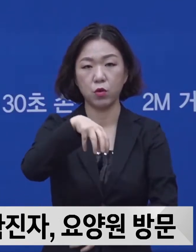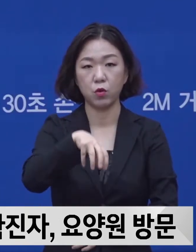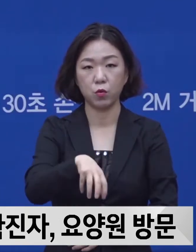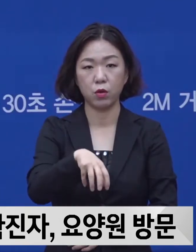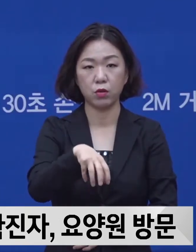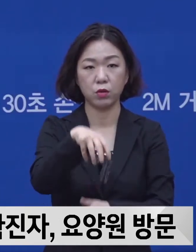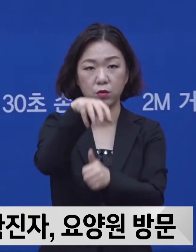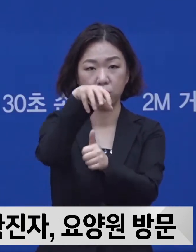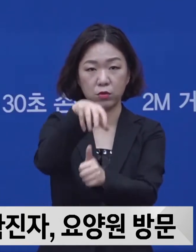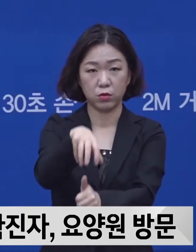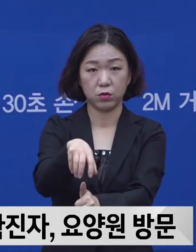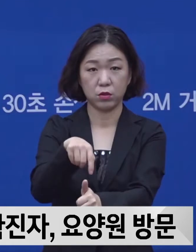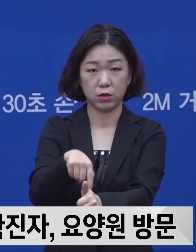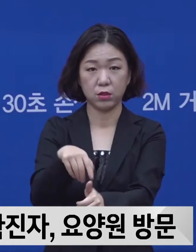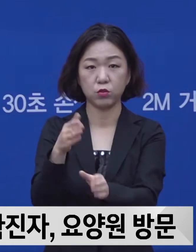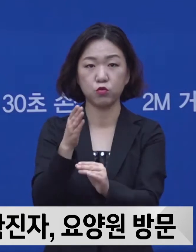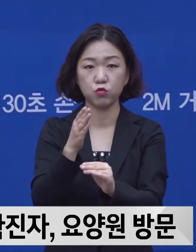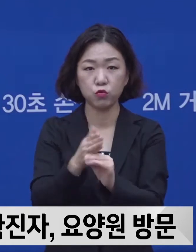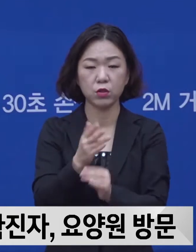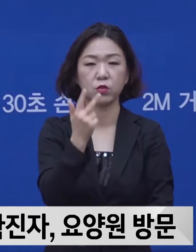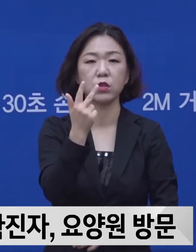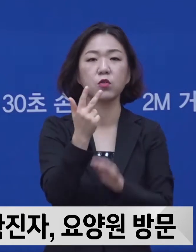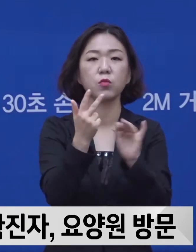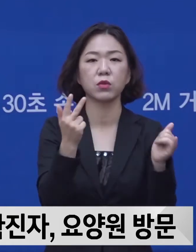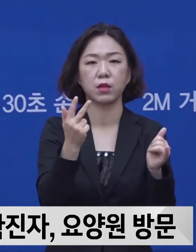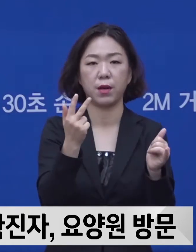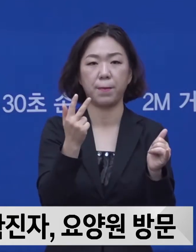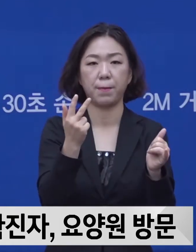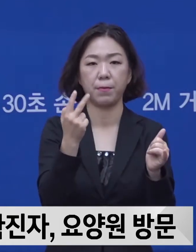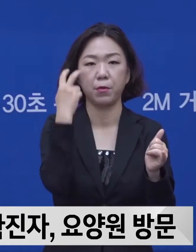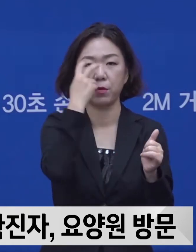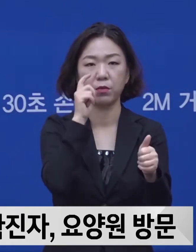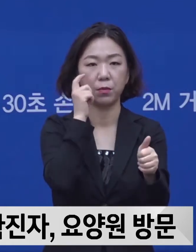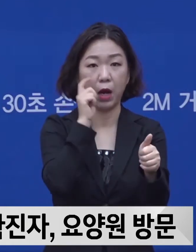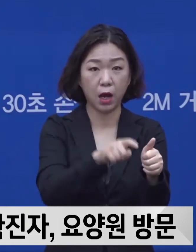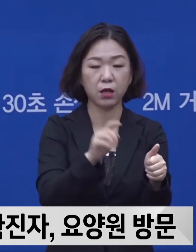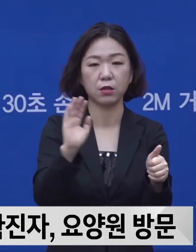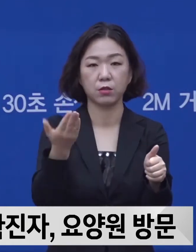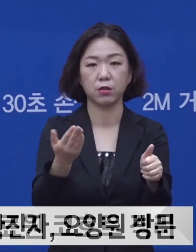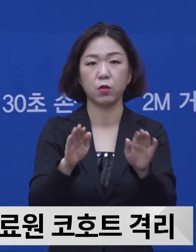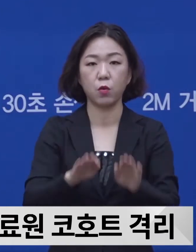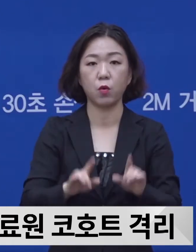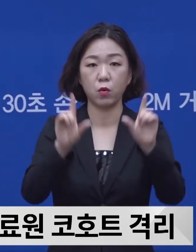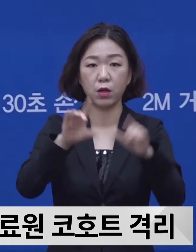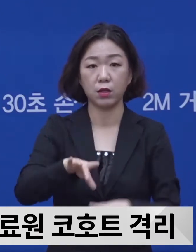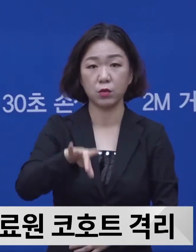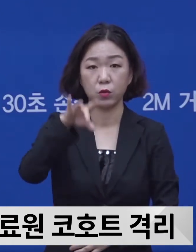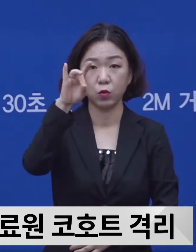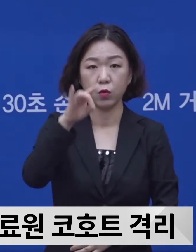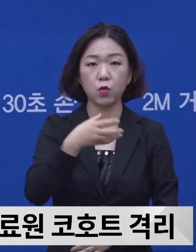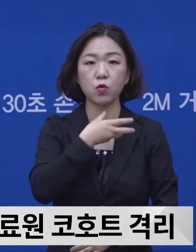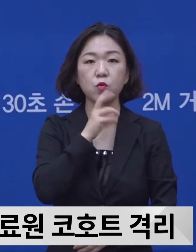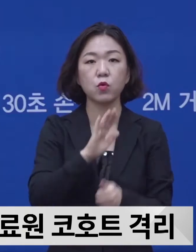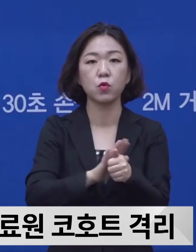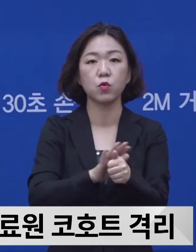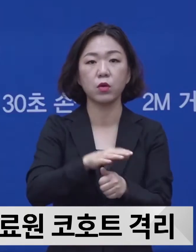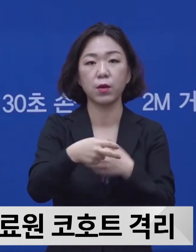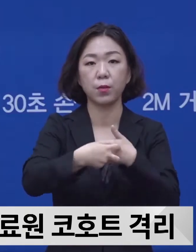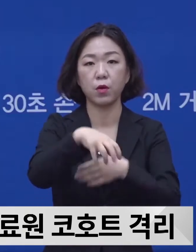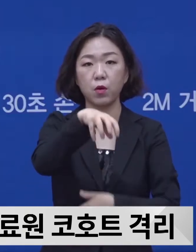중 7명의 확진자가 발생하였습니다. 우리 시는 올해 초 요양병원 확진자 발생